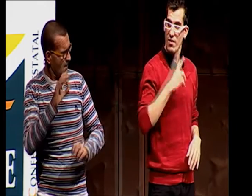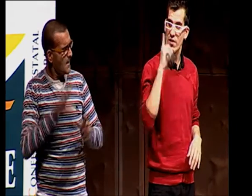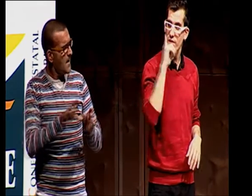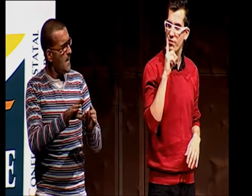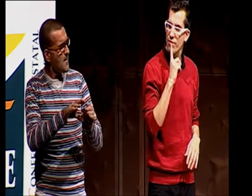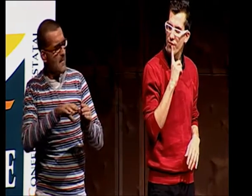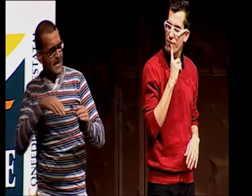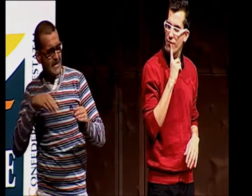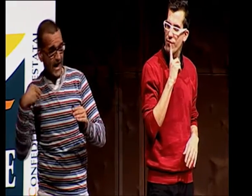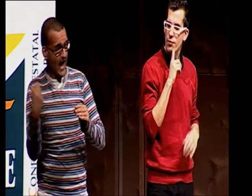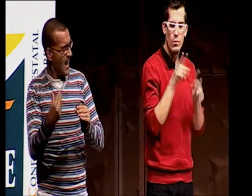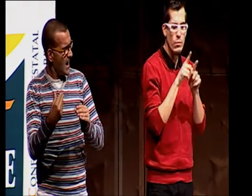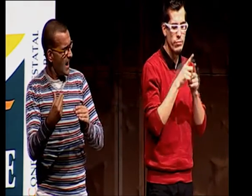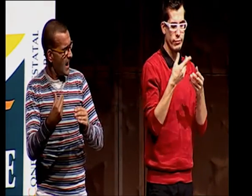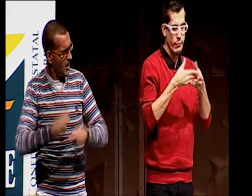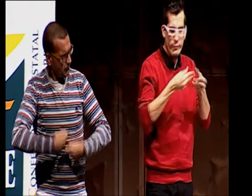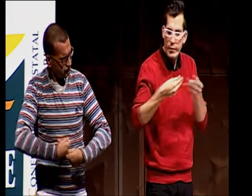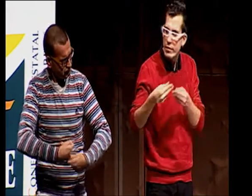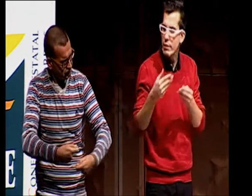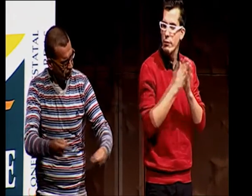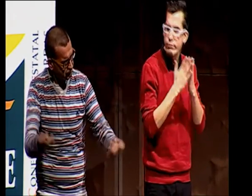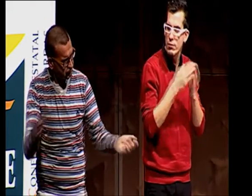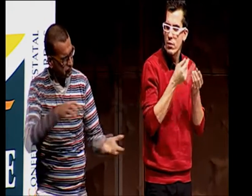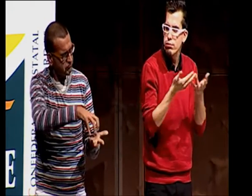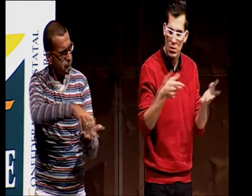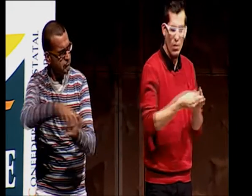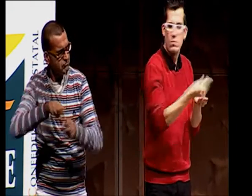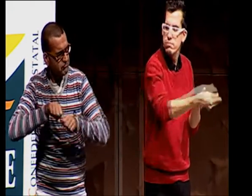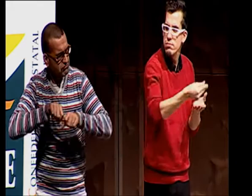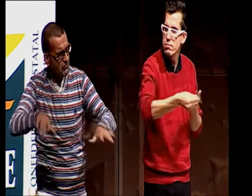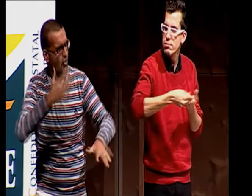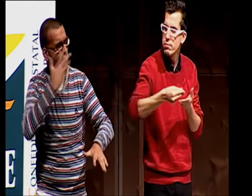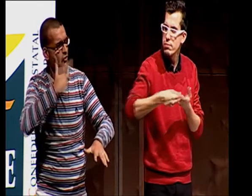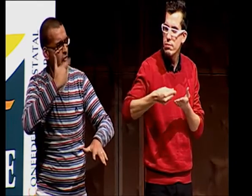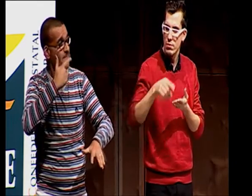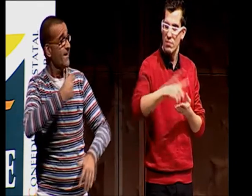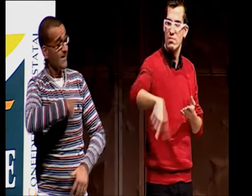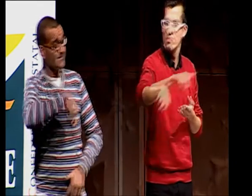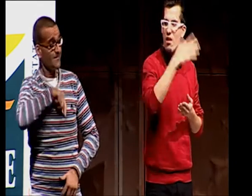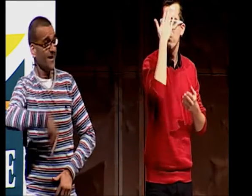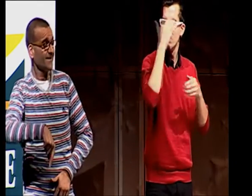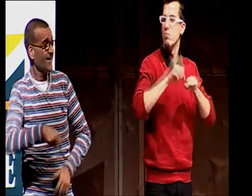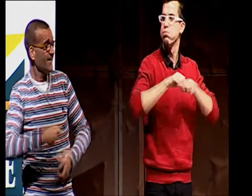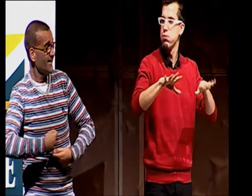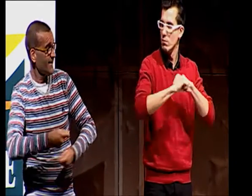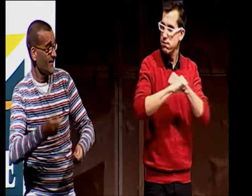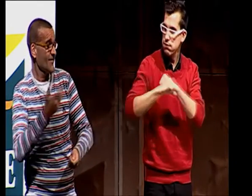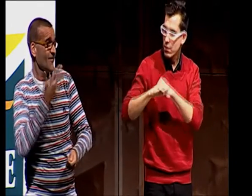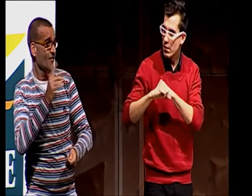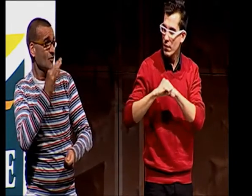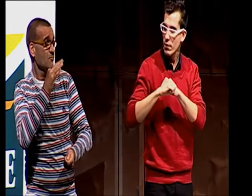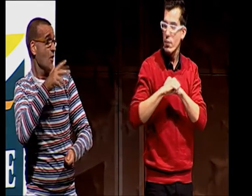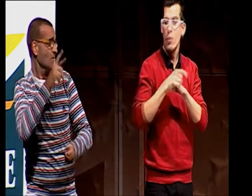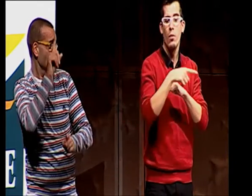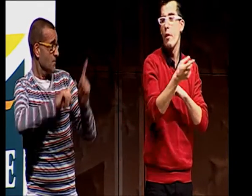identidad sorda si hay materiales o se difundían materiales en los centros para que conocieran porque aquí